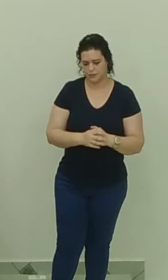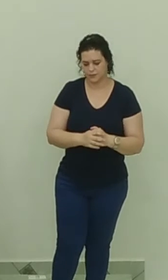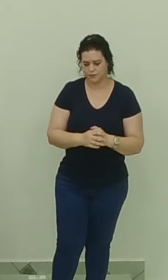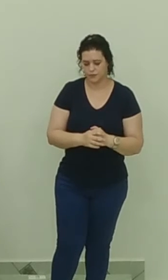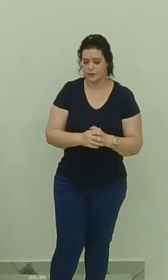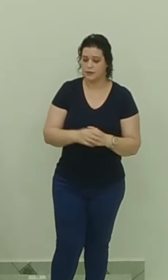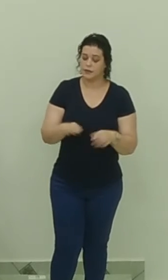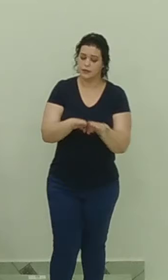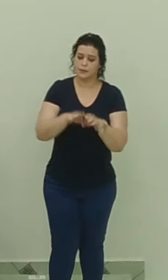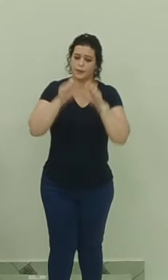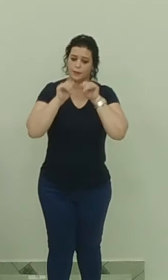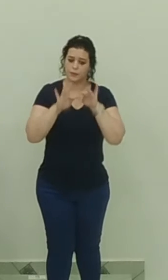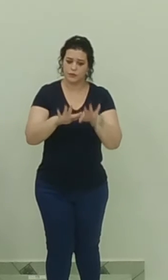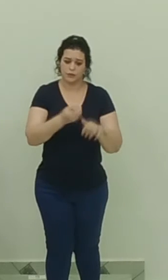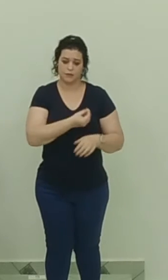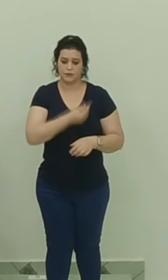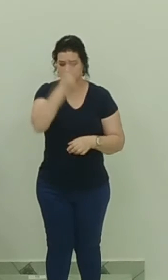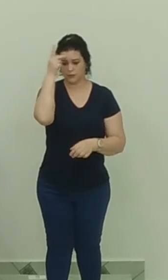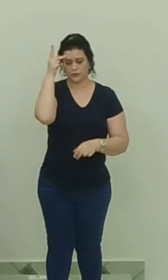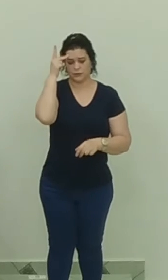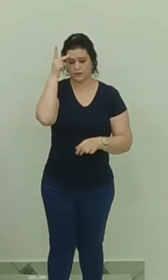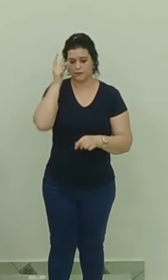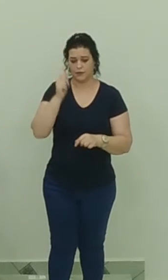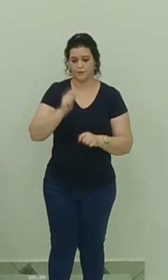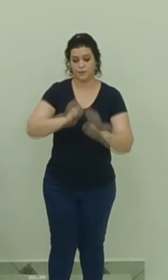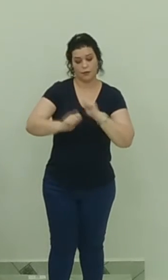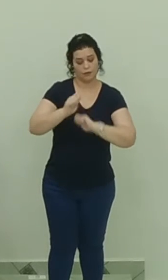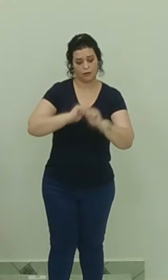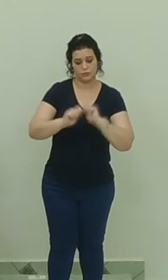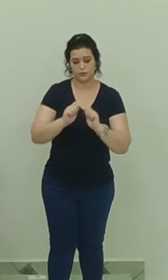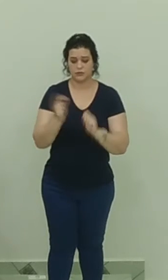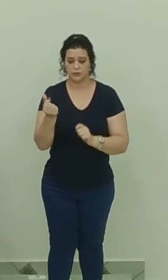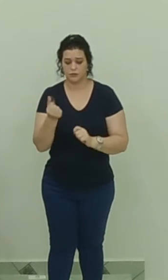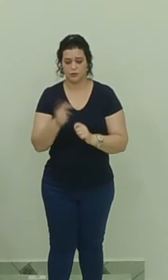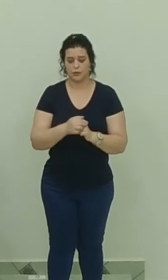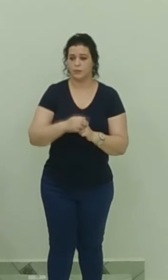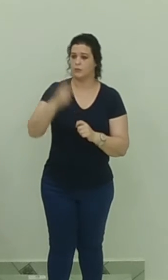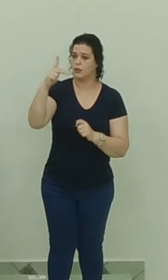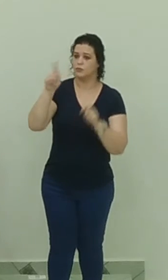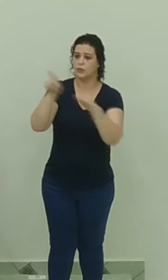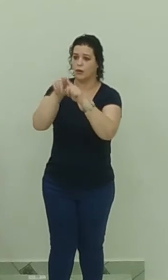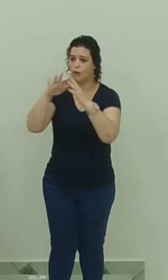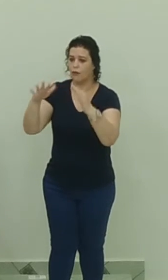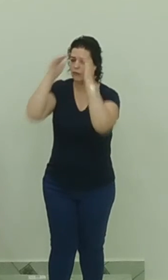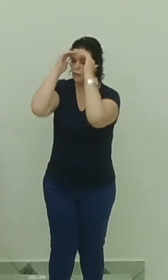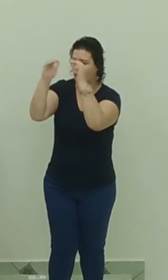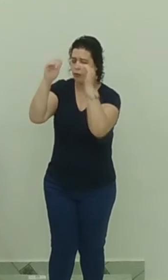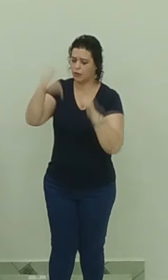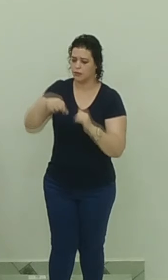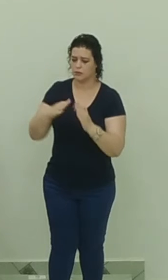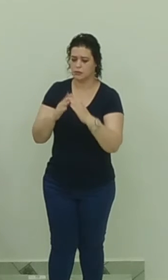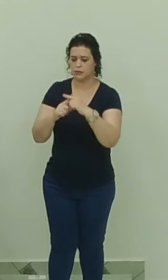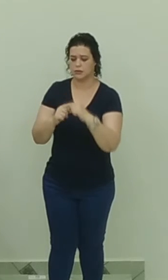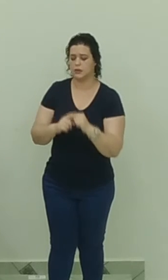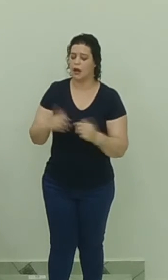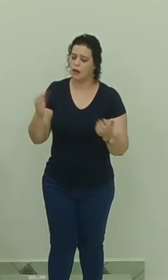esses recursos, que tudo seja usado para a tua honra e glória aqui neste lugar. Assim eu